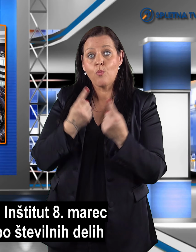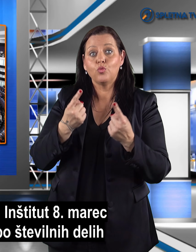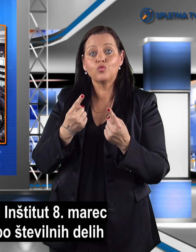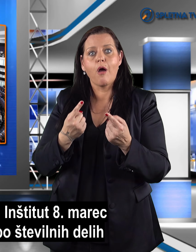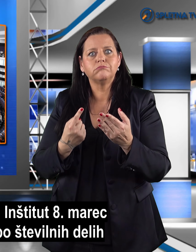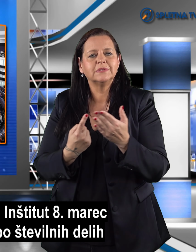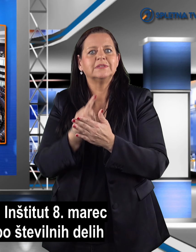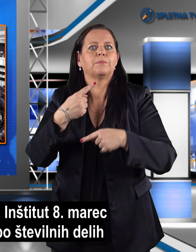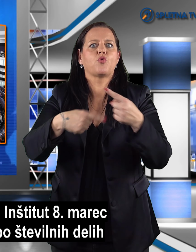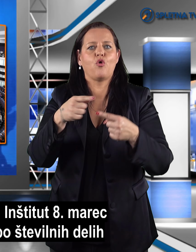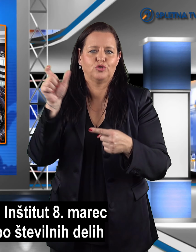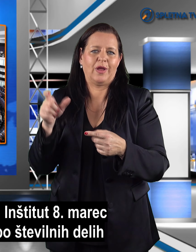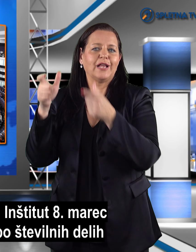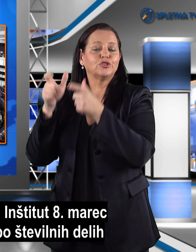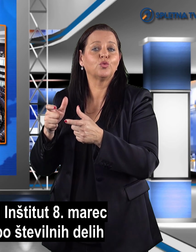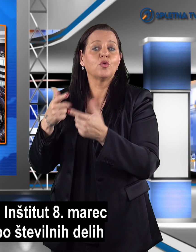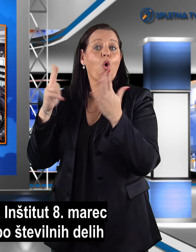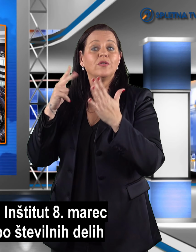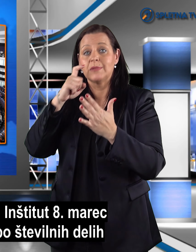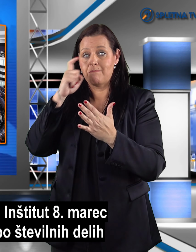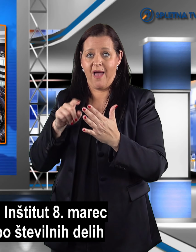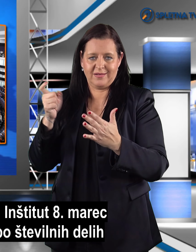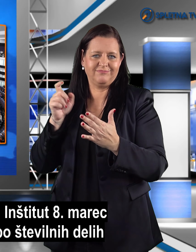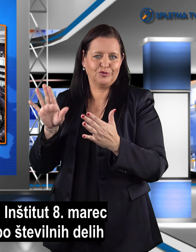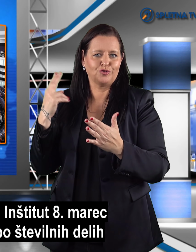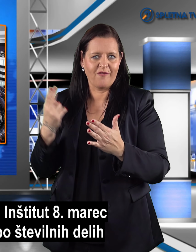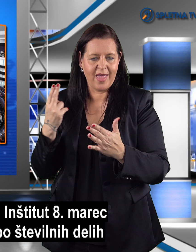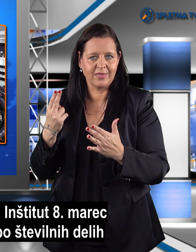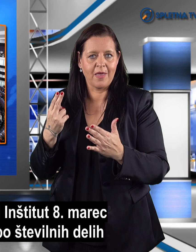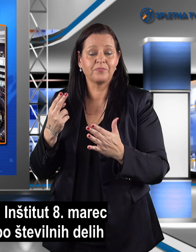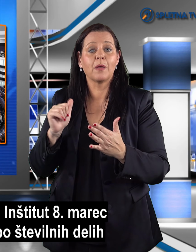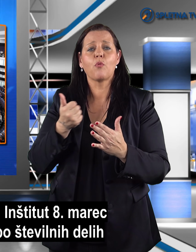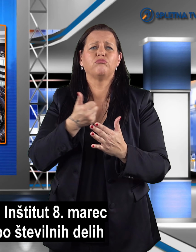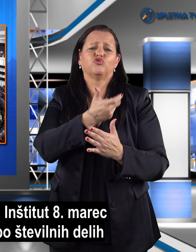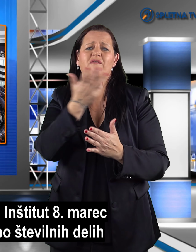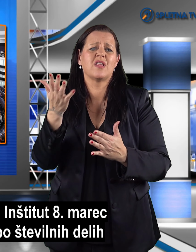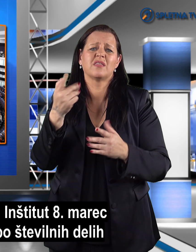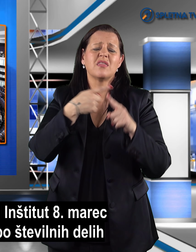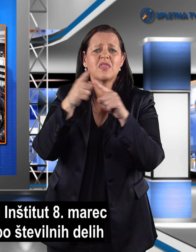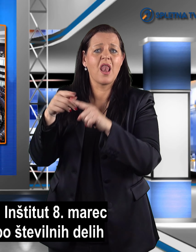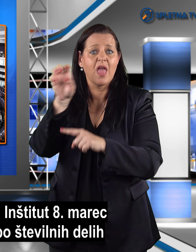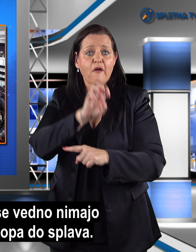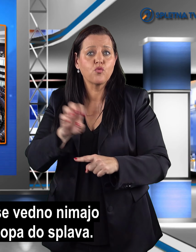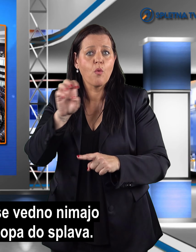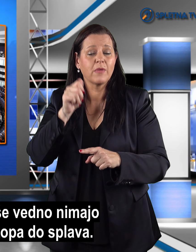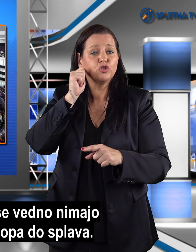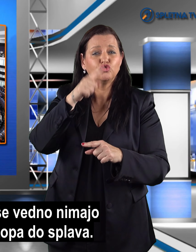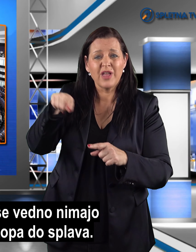Pobudo je sprožil Inštitut 8. marec iz Slovenije, saj po številnih delih Evrope ženske še vedno nimajo celovitega dostopa do